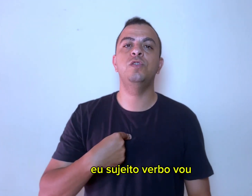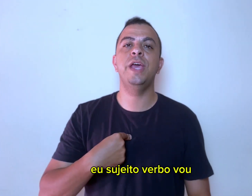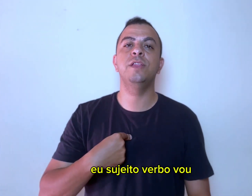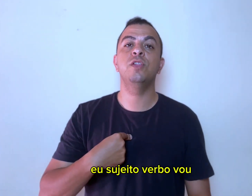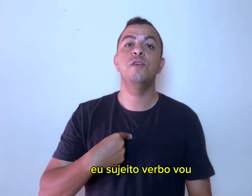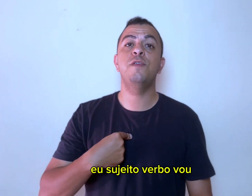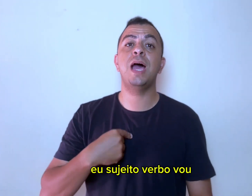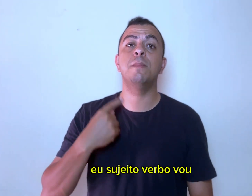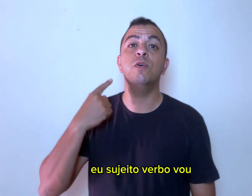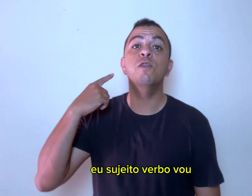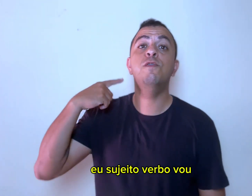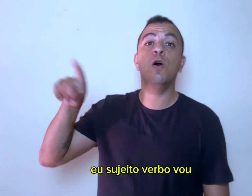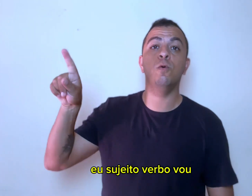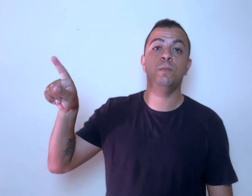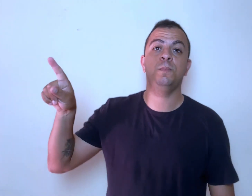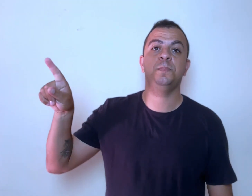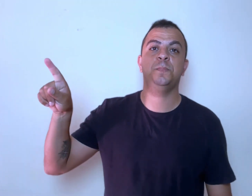sujeito, verbo, vou.